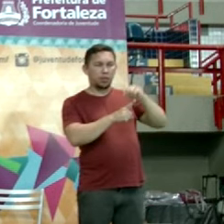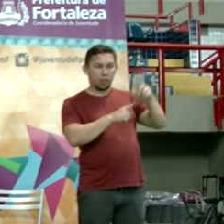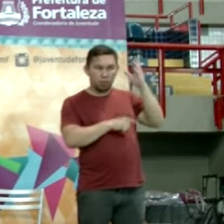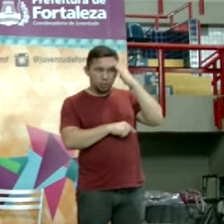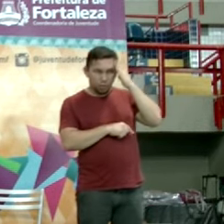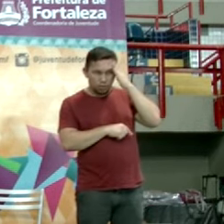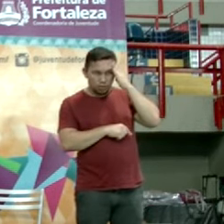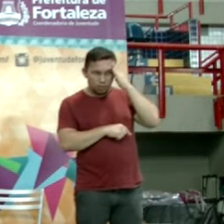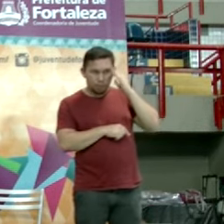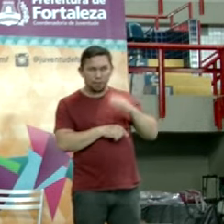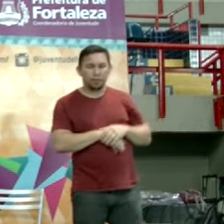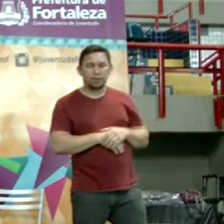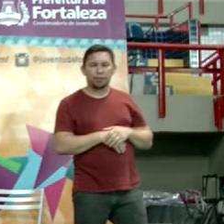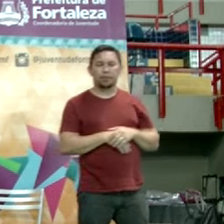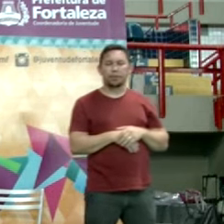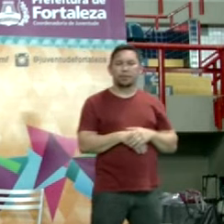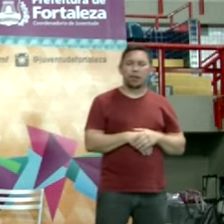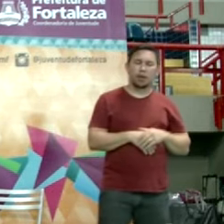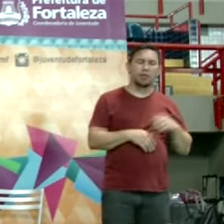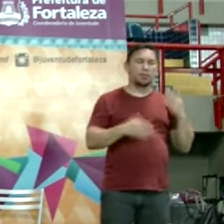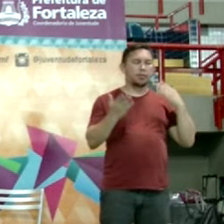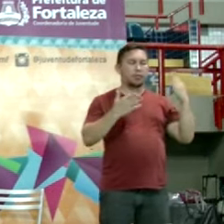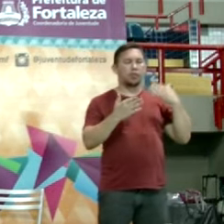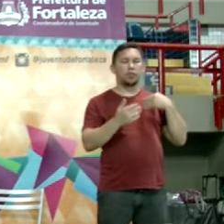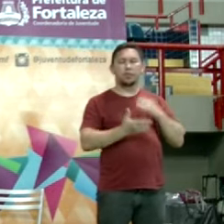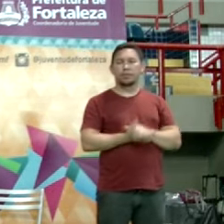Ok? Mais uma dúvida aqui.